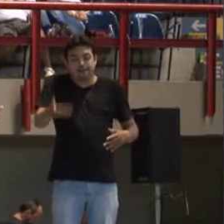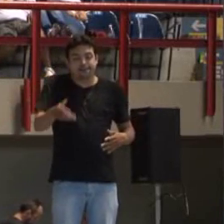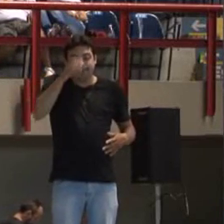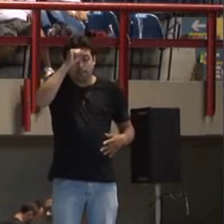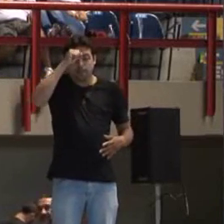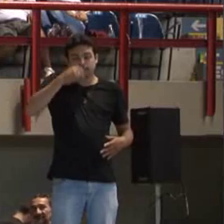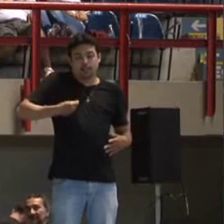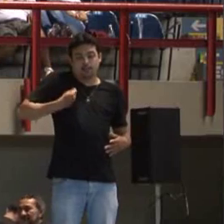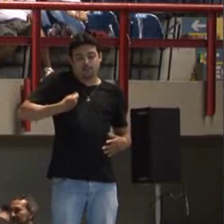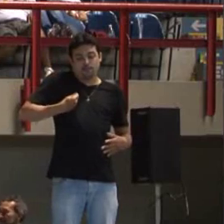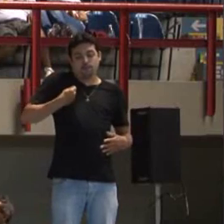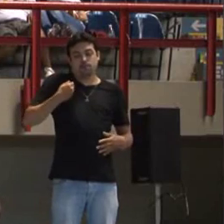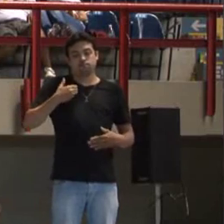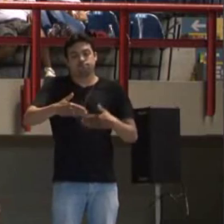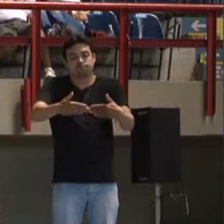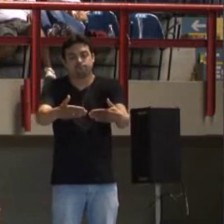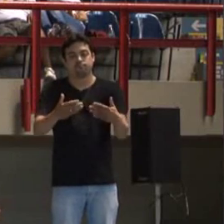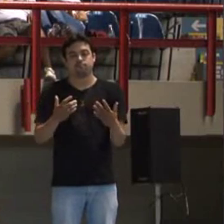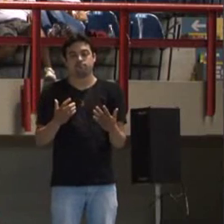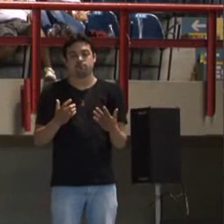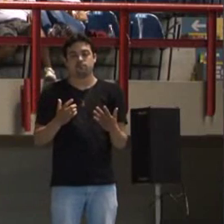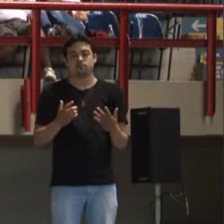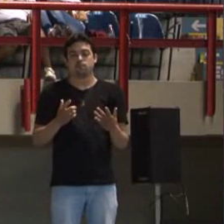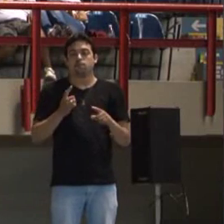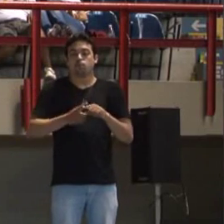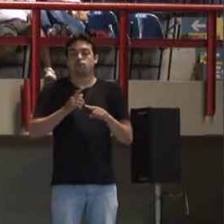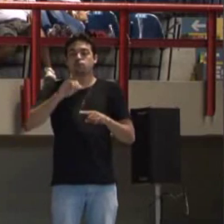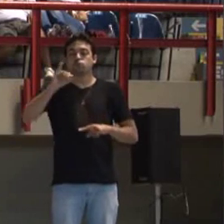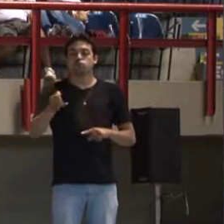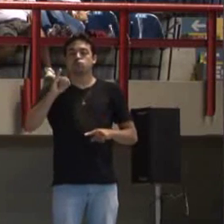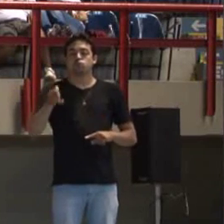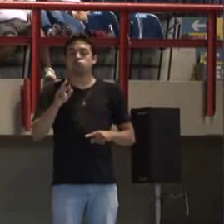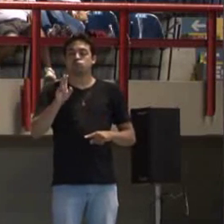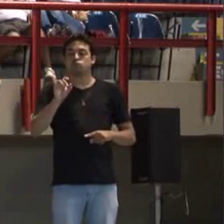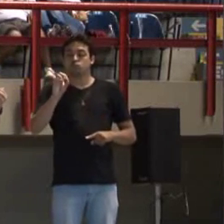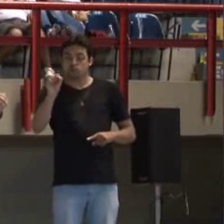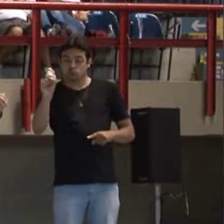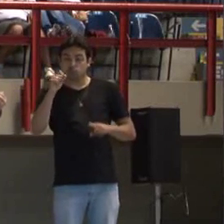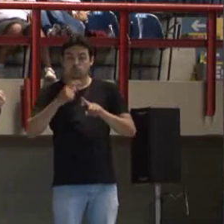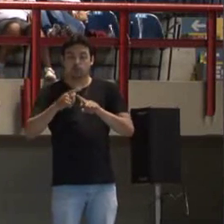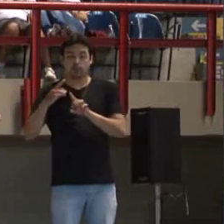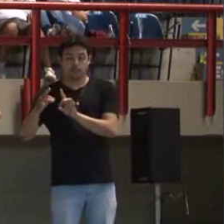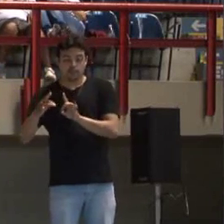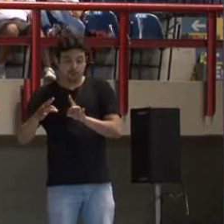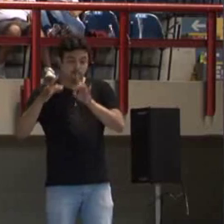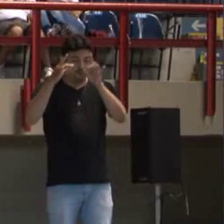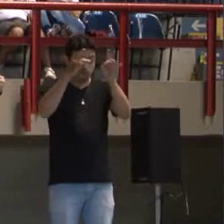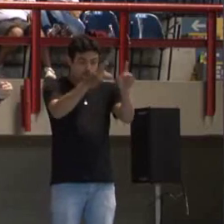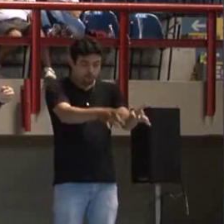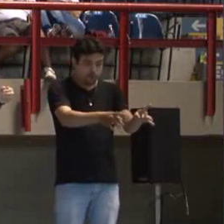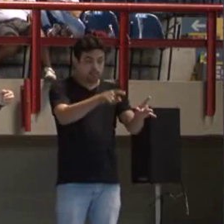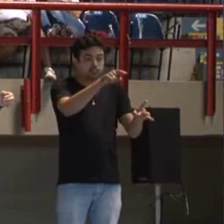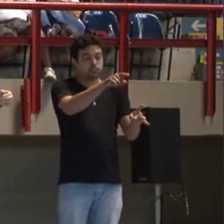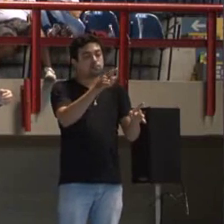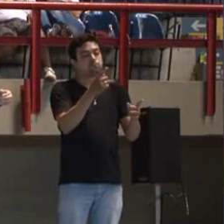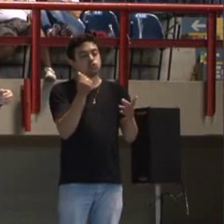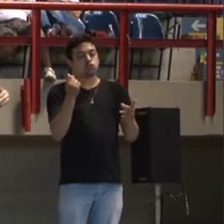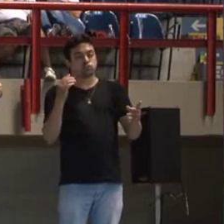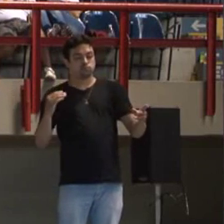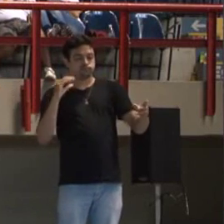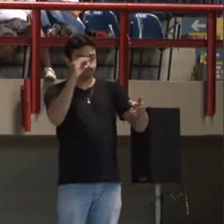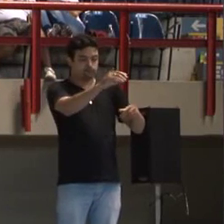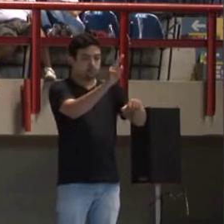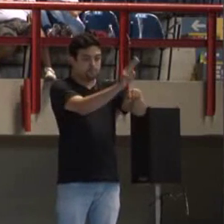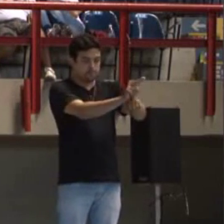a sobreviver, jovem, tá? Aliás, o que é juros? É quando a gente vende o crédito a alguém,